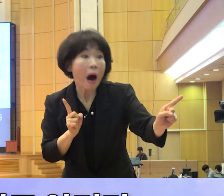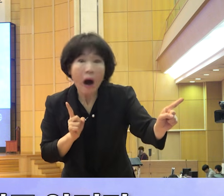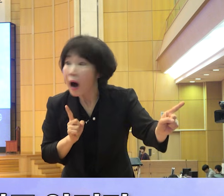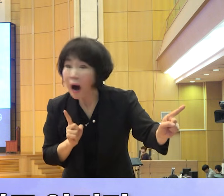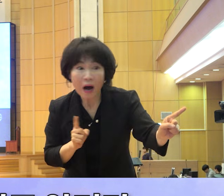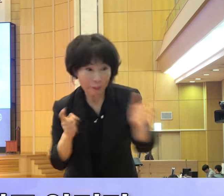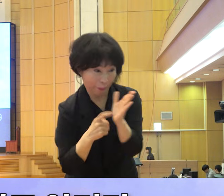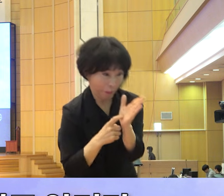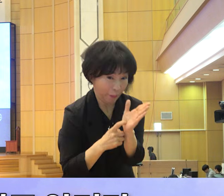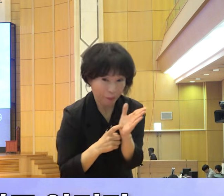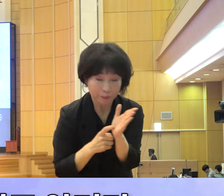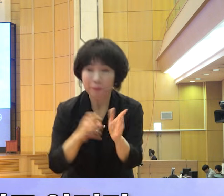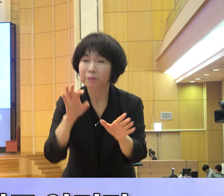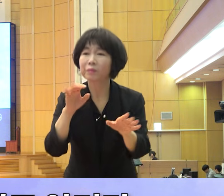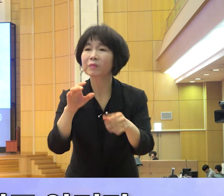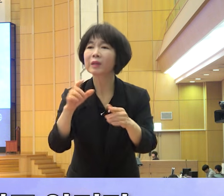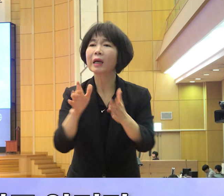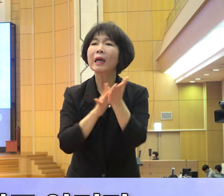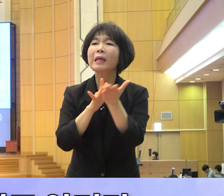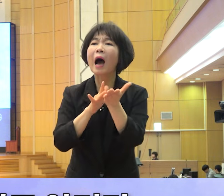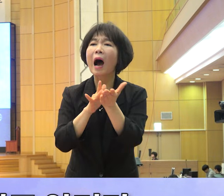아스피린 하나를 먼저 먹으세요.